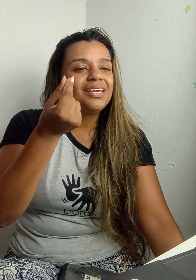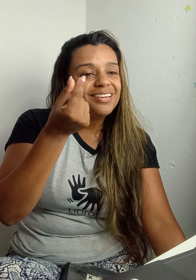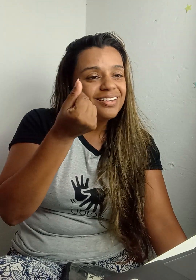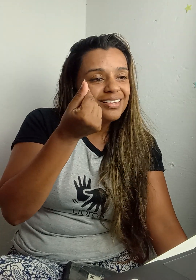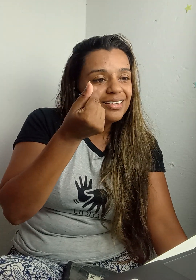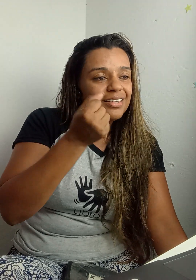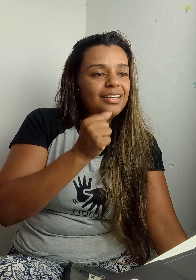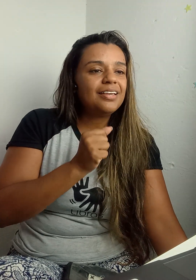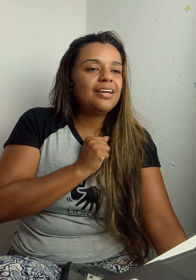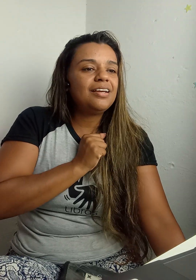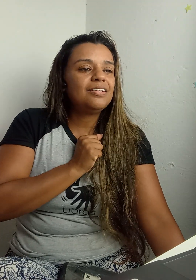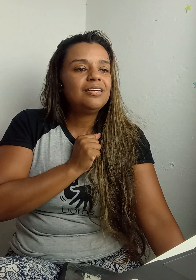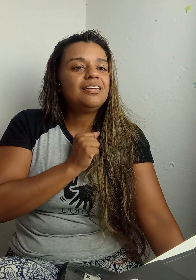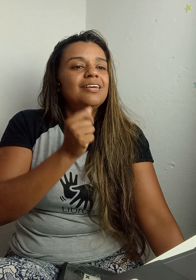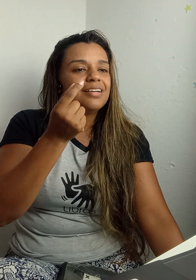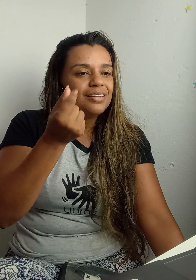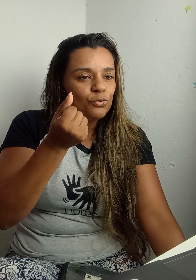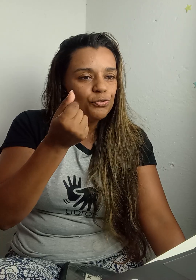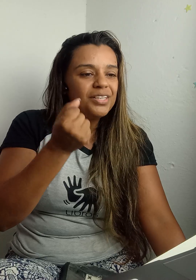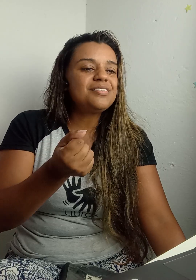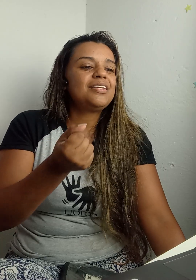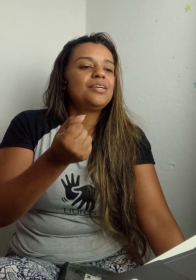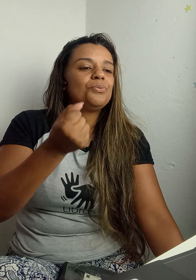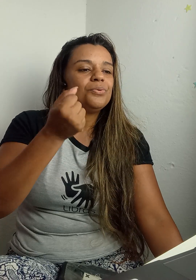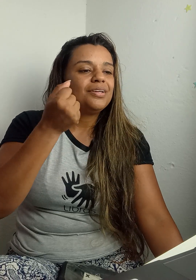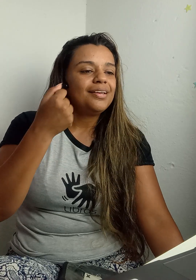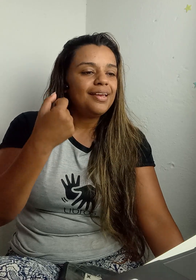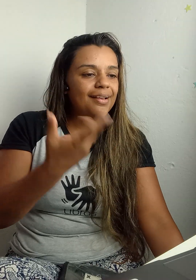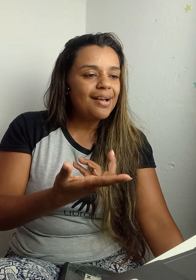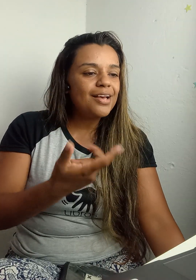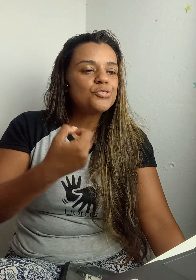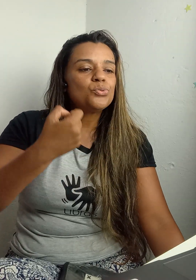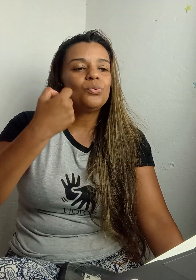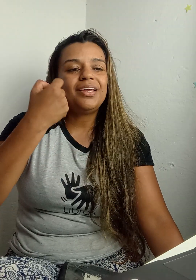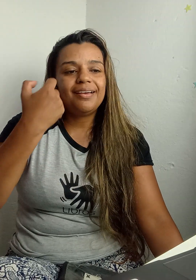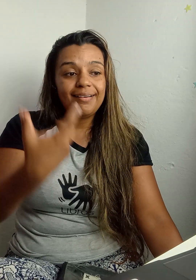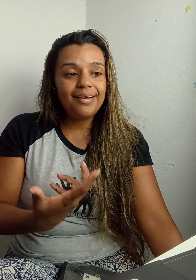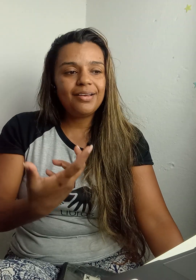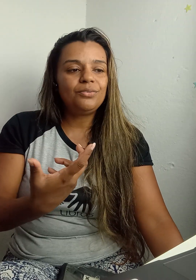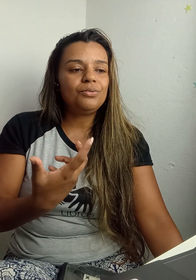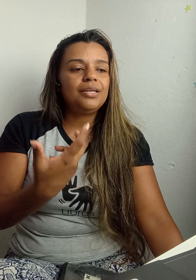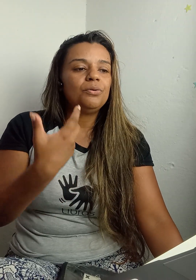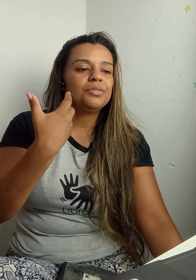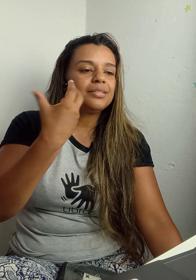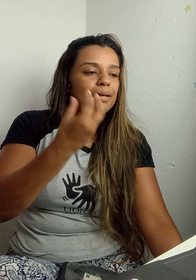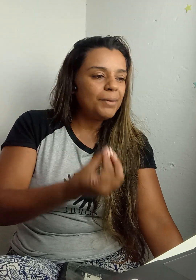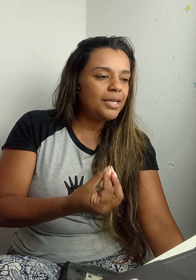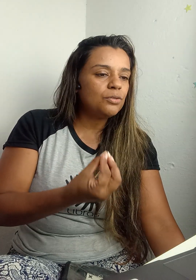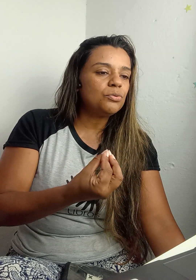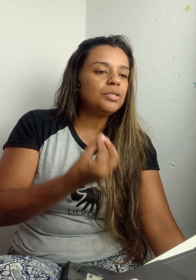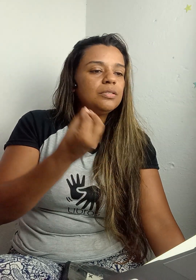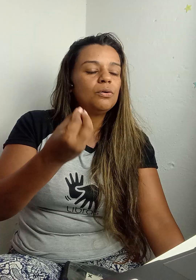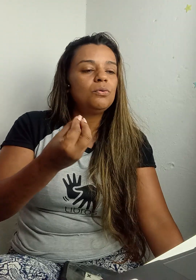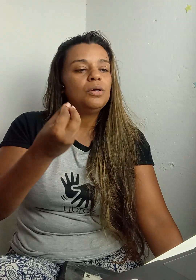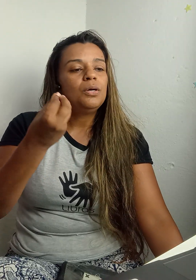porque requer financeiro, é gasto, é caro, é um tratamento. Então,